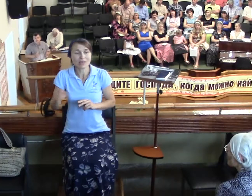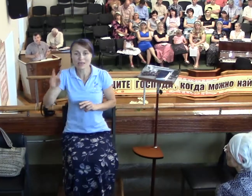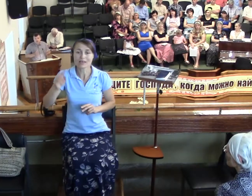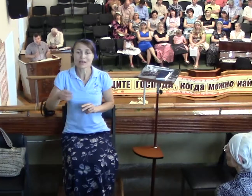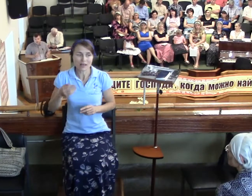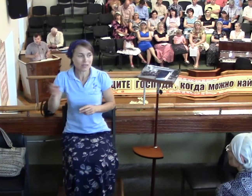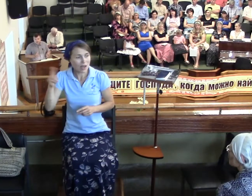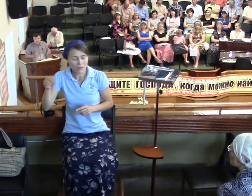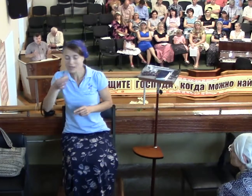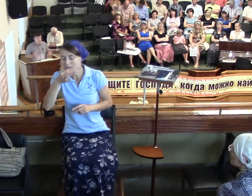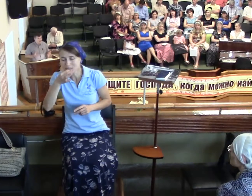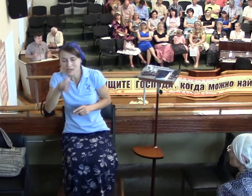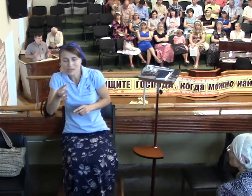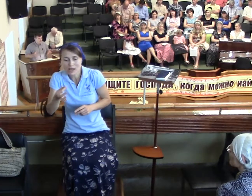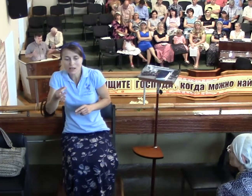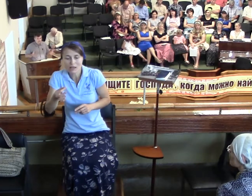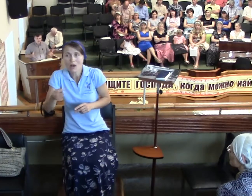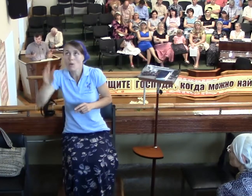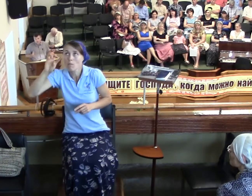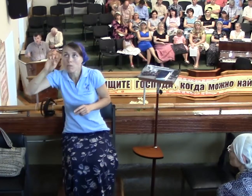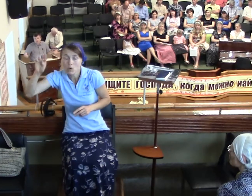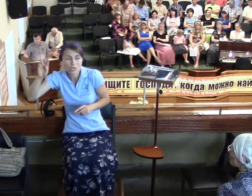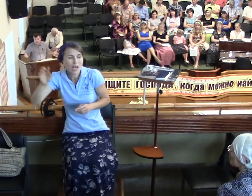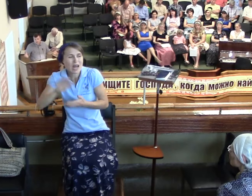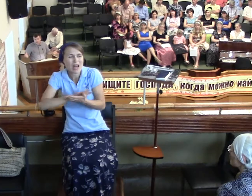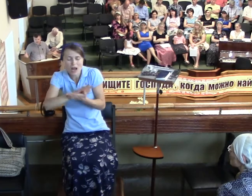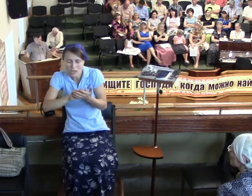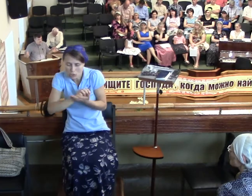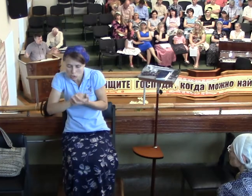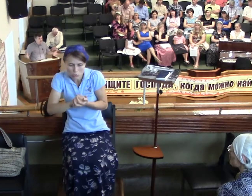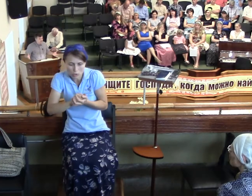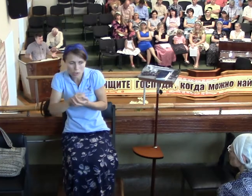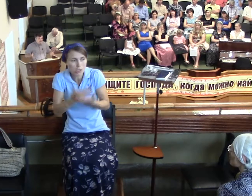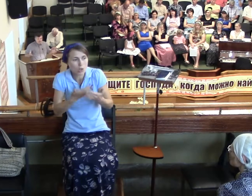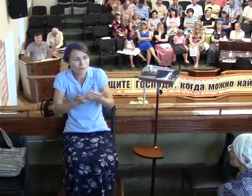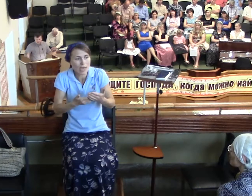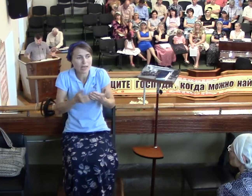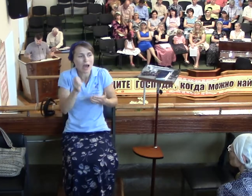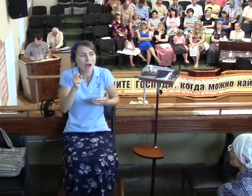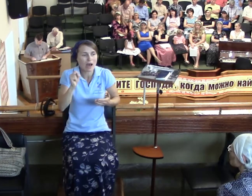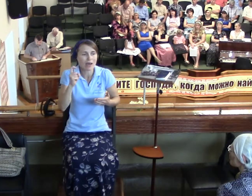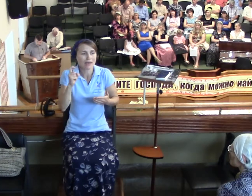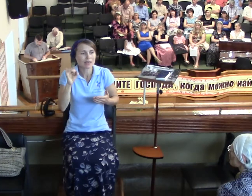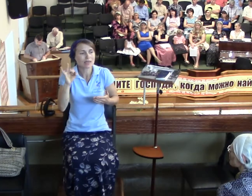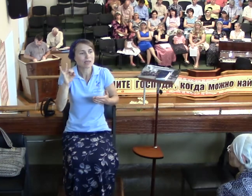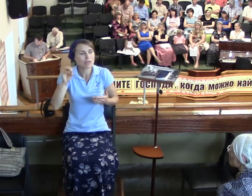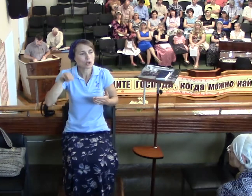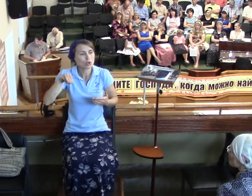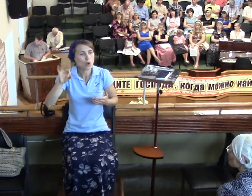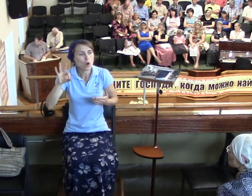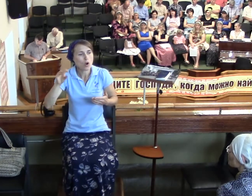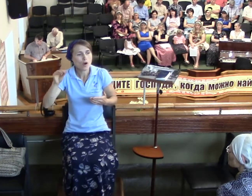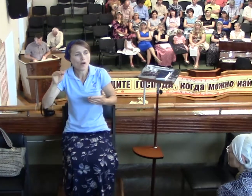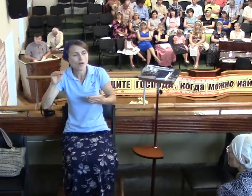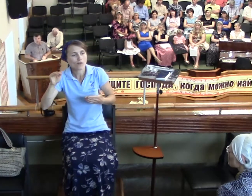Господь избрал мужа по сердцу своему. А вам еще такое сказано? Давид действительно мог искать в этой праведности покой,